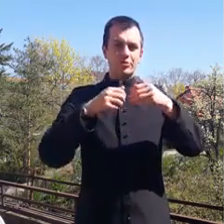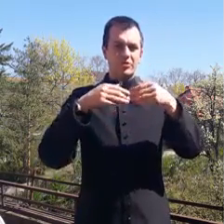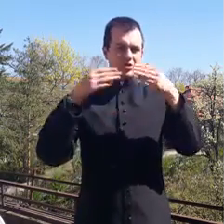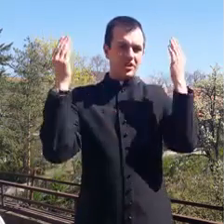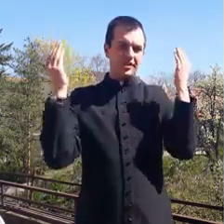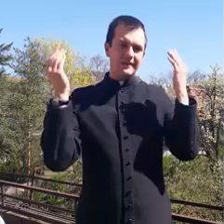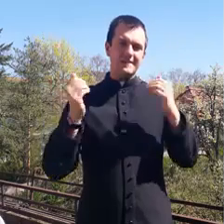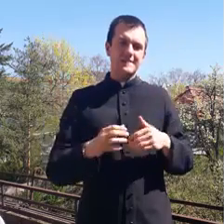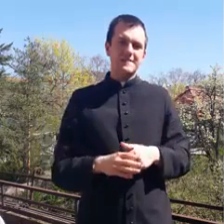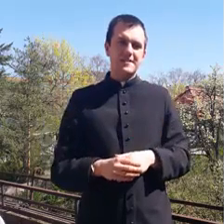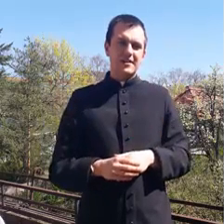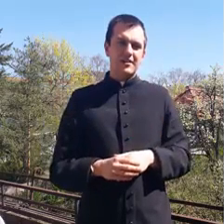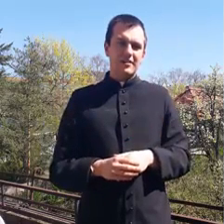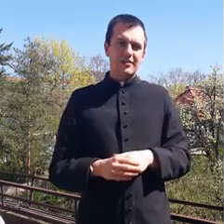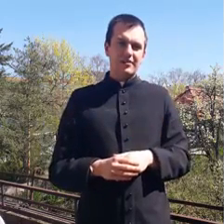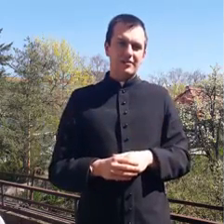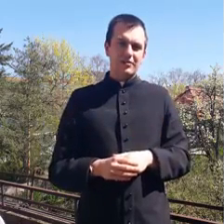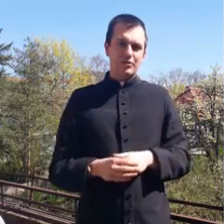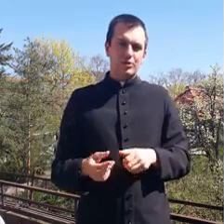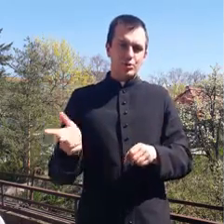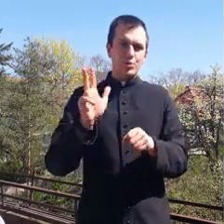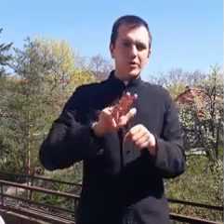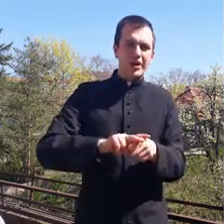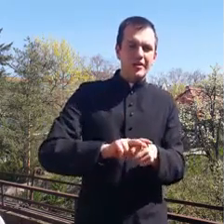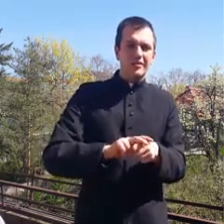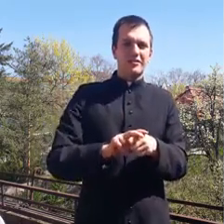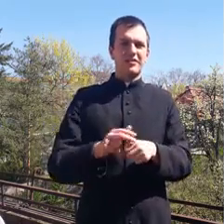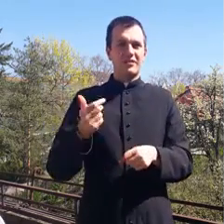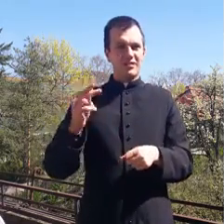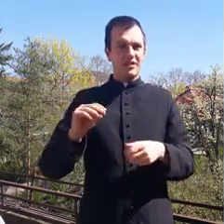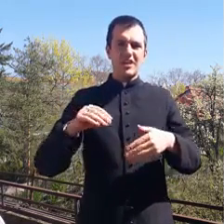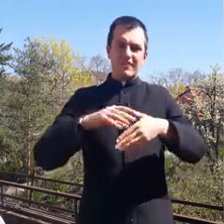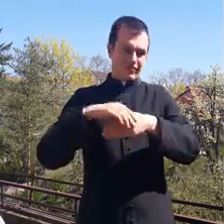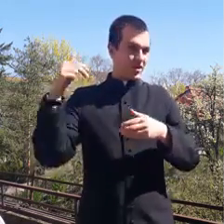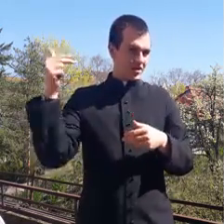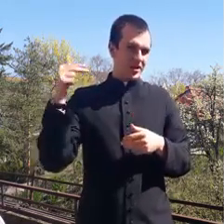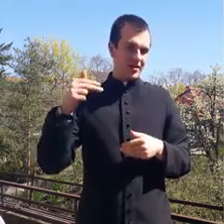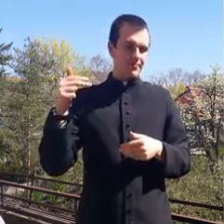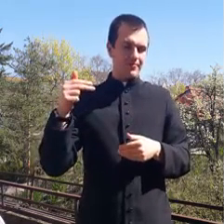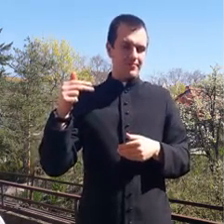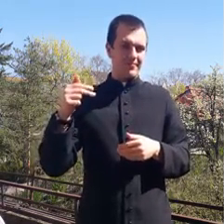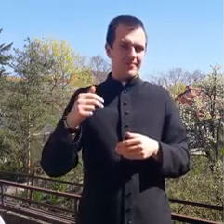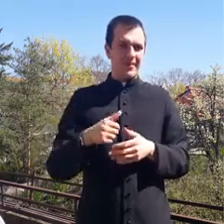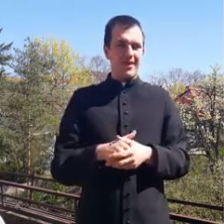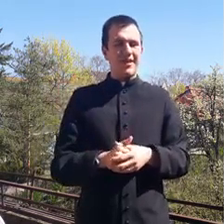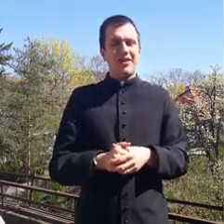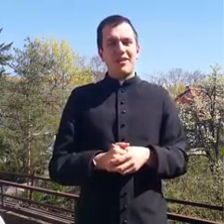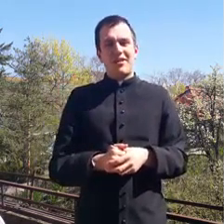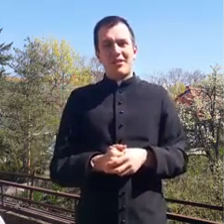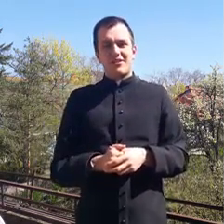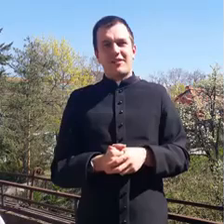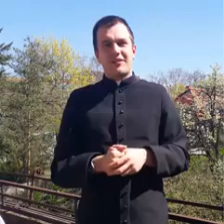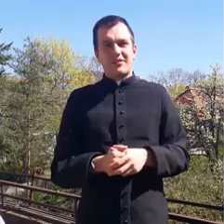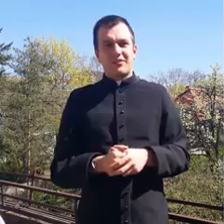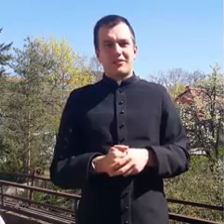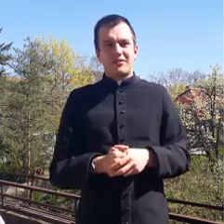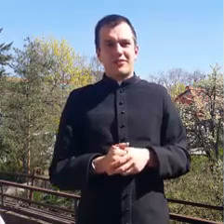tymi i które nie w niedzielę cześć